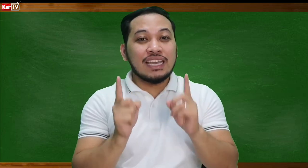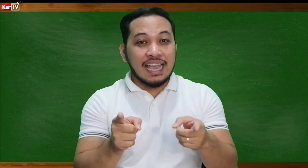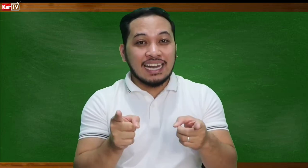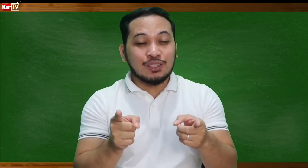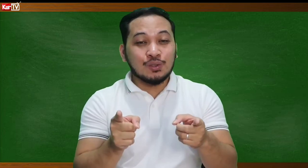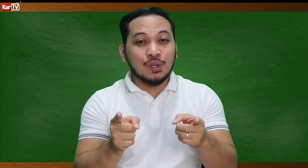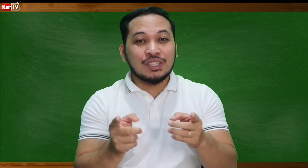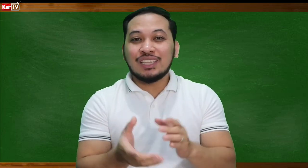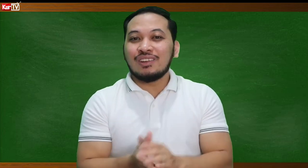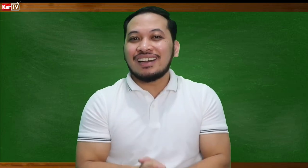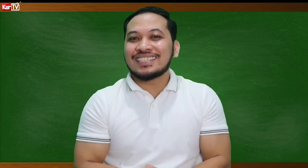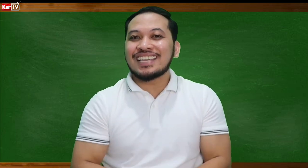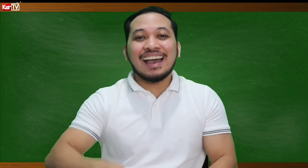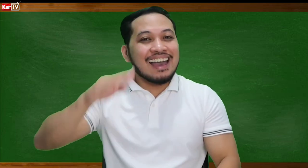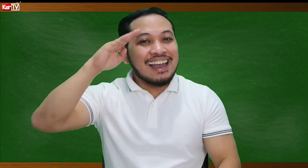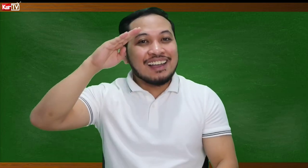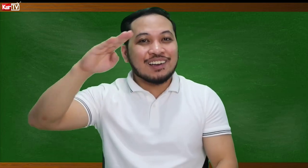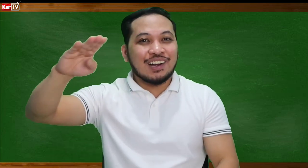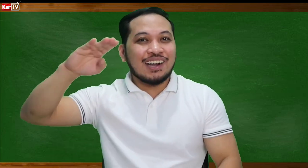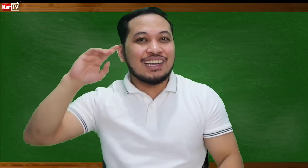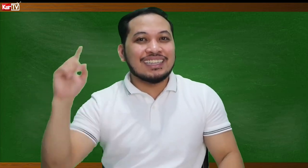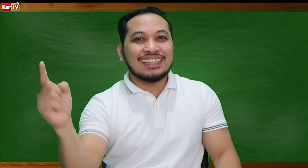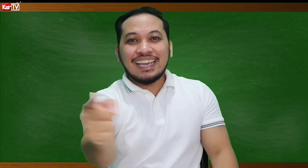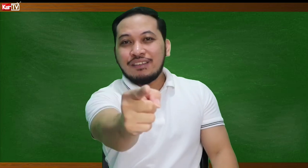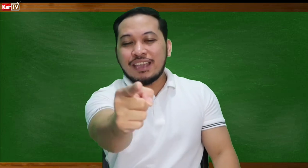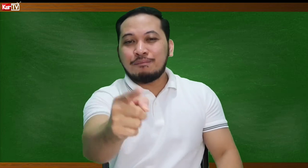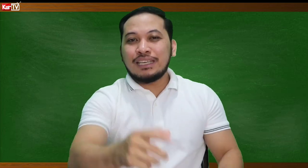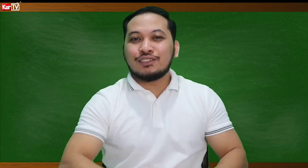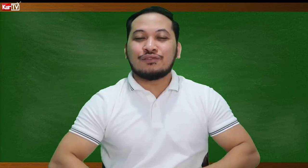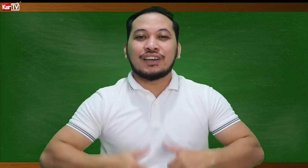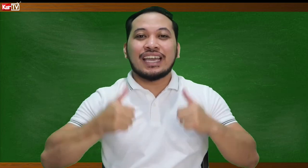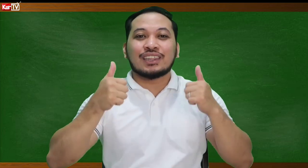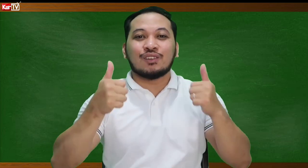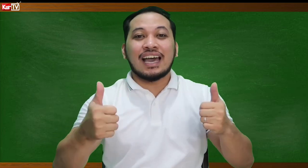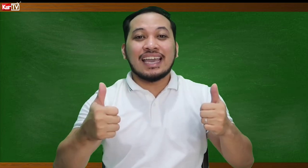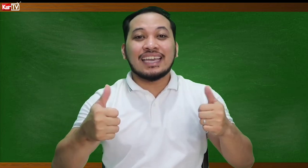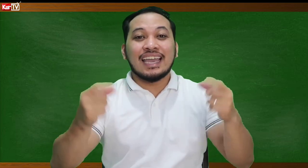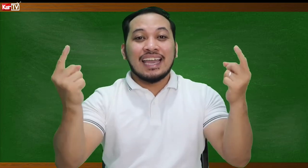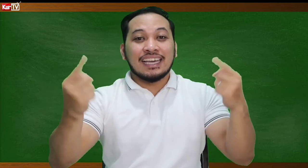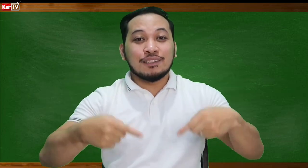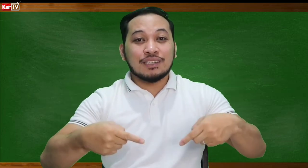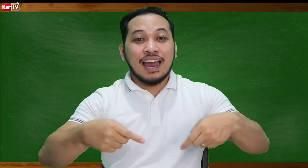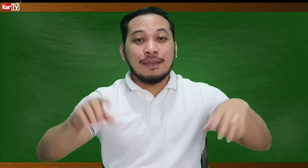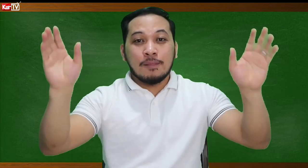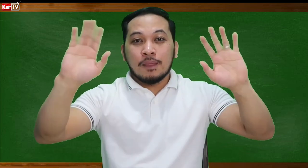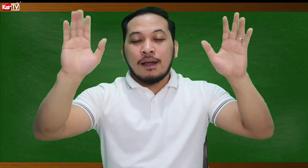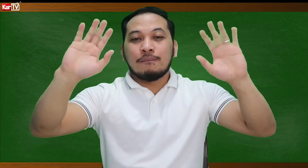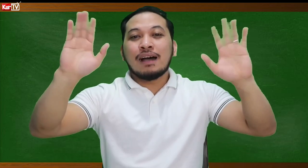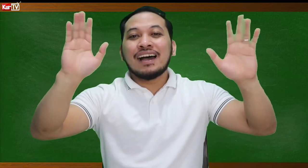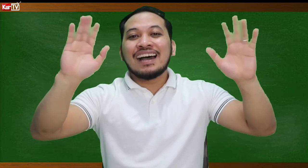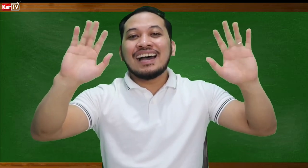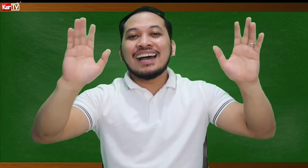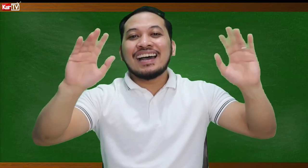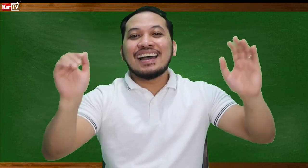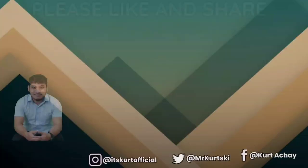ay nakatutok dito lang sa Kurt TV. Please don't forget to like and subscribe. Bye-bye!